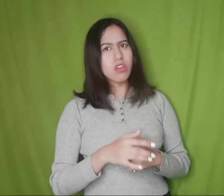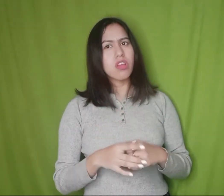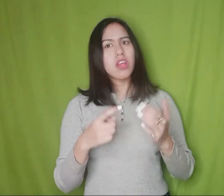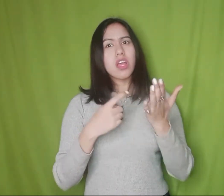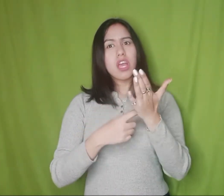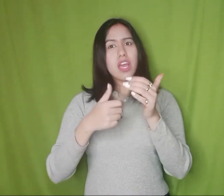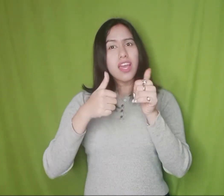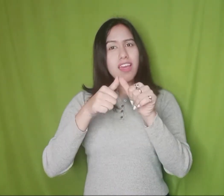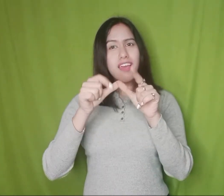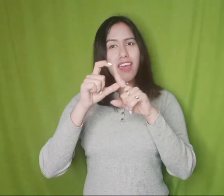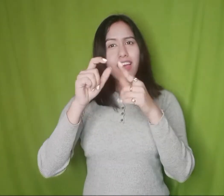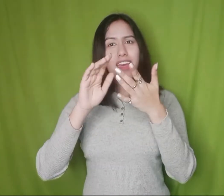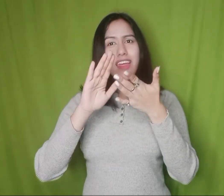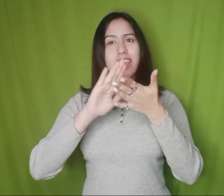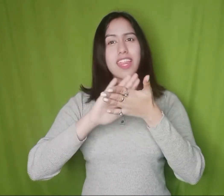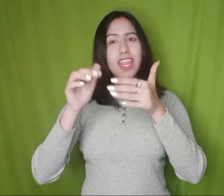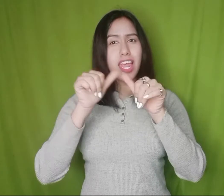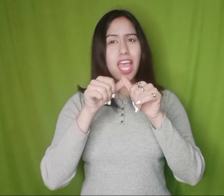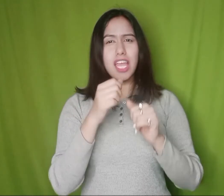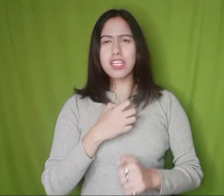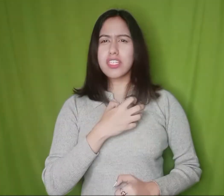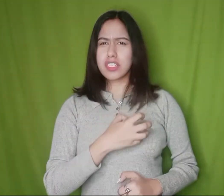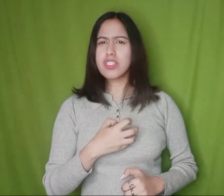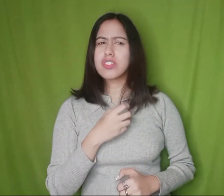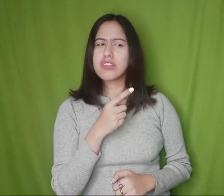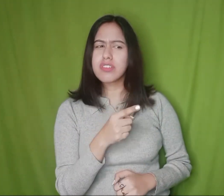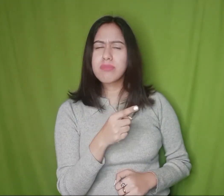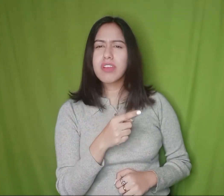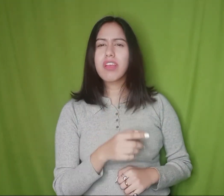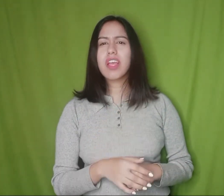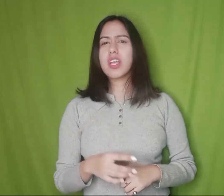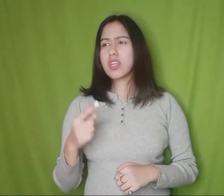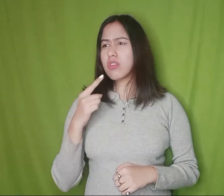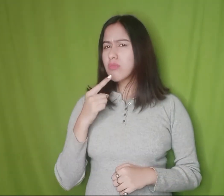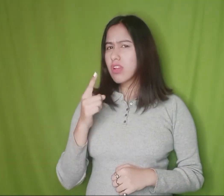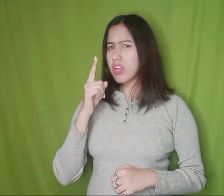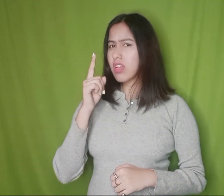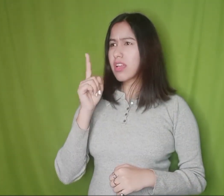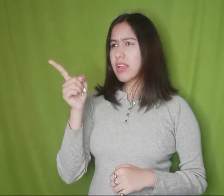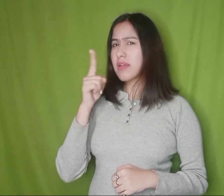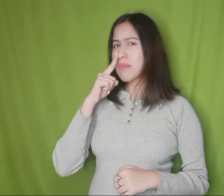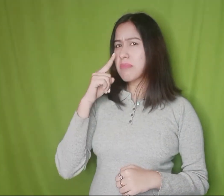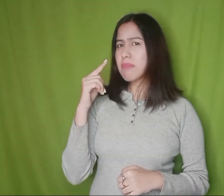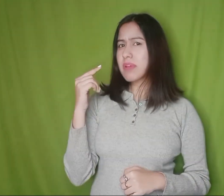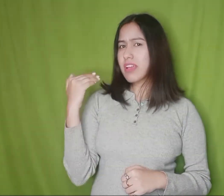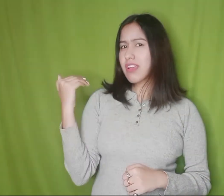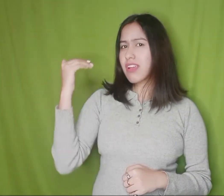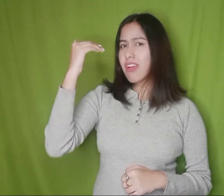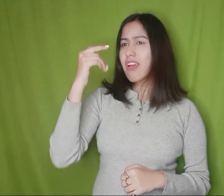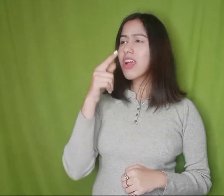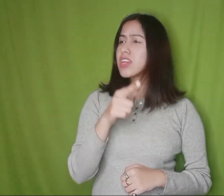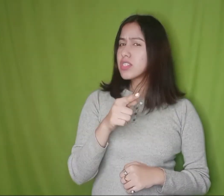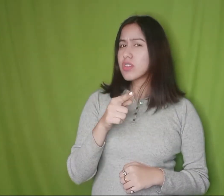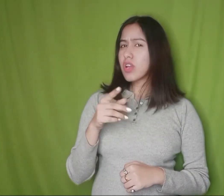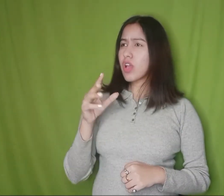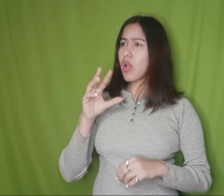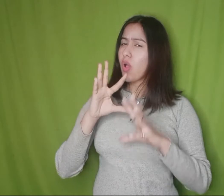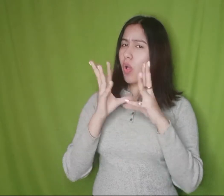पास आए और बोले, संजुक्ता कहती है तुम राधा से जलती हो। संजुक्ता आपको मेरी सारी बातें बता देती